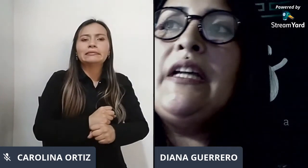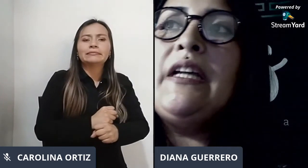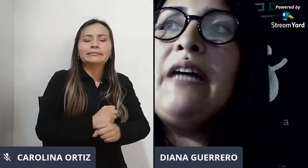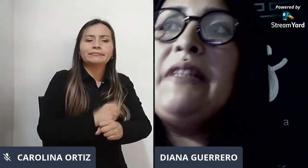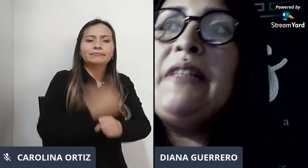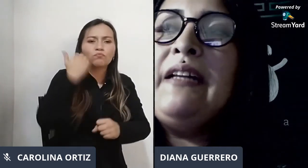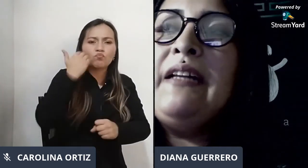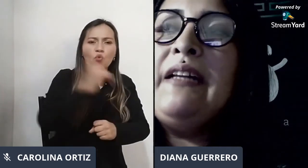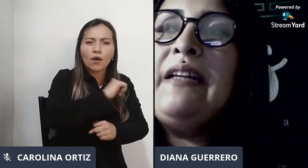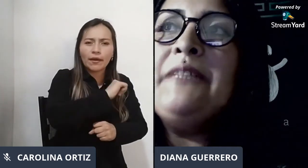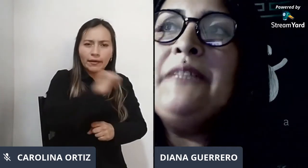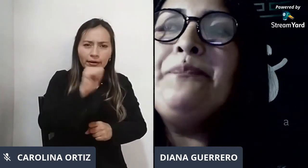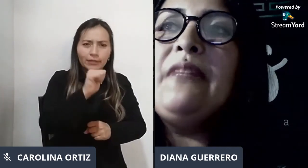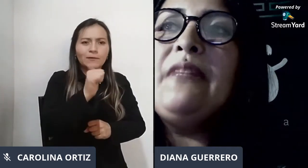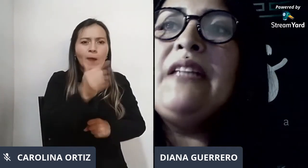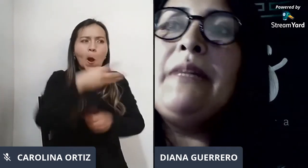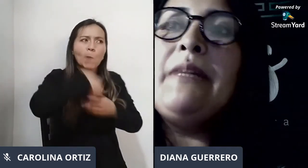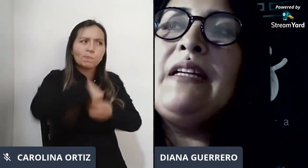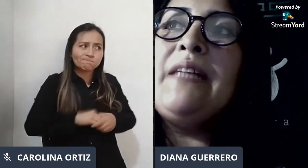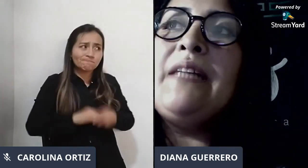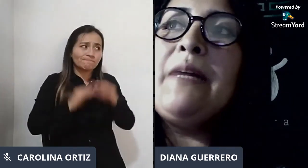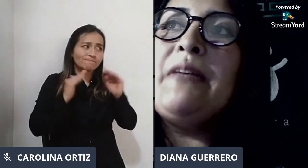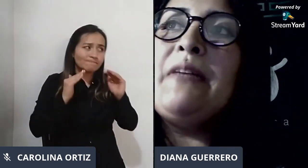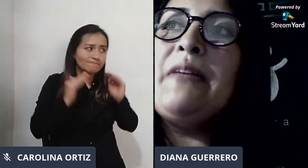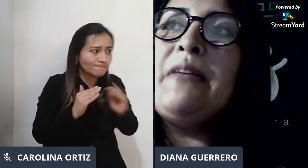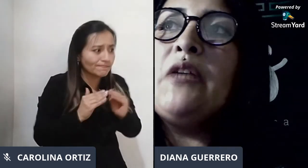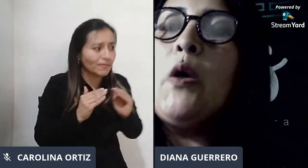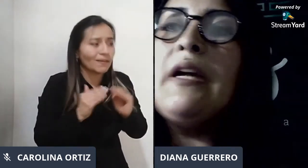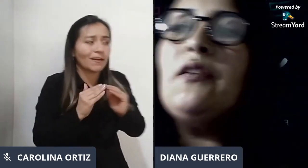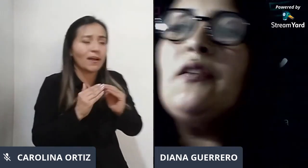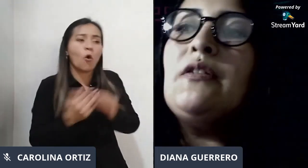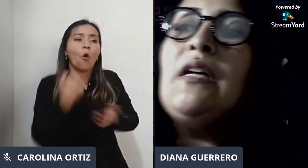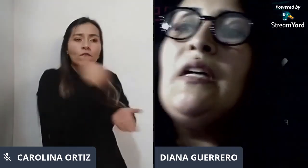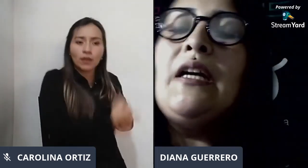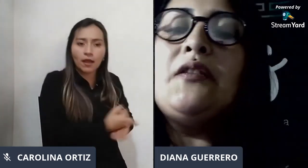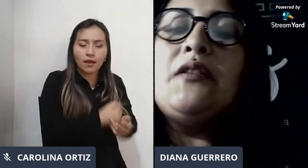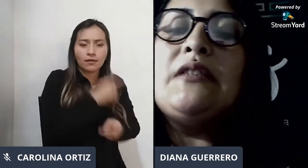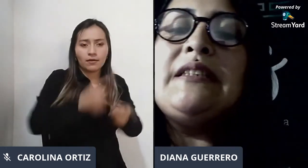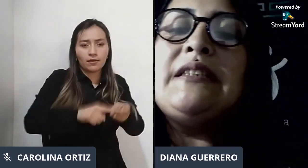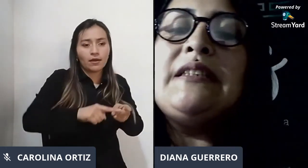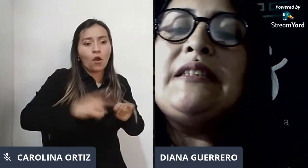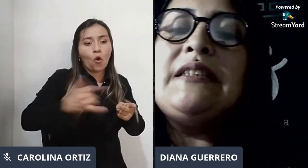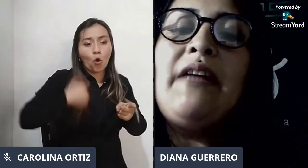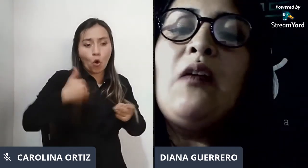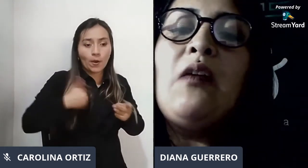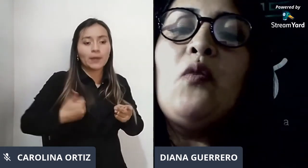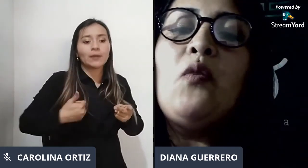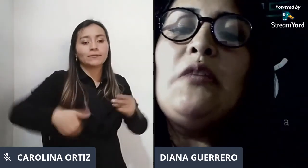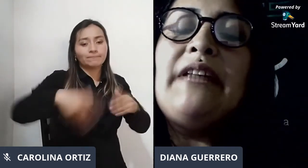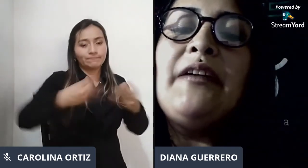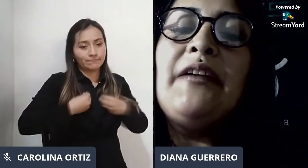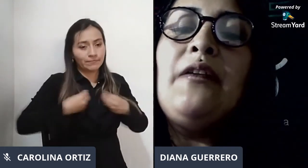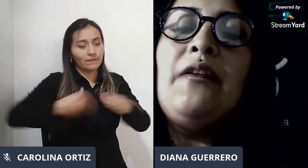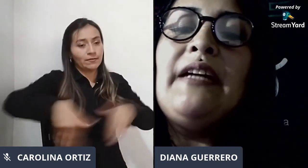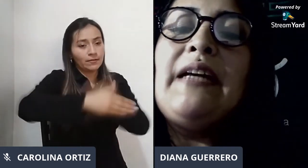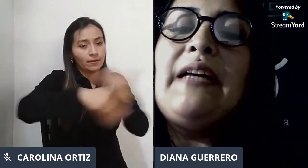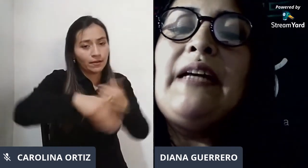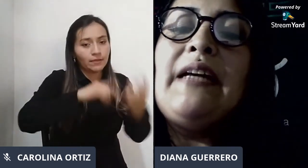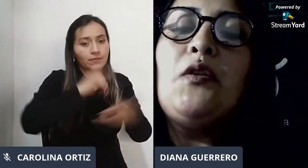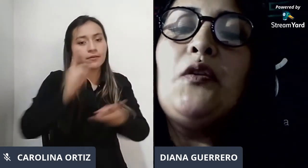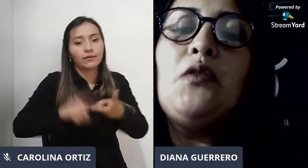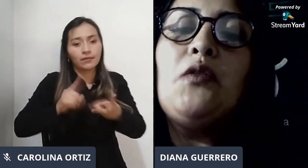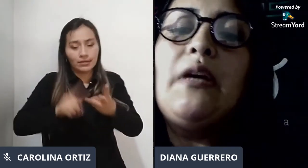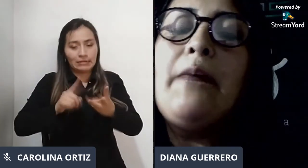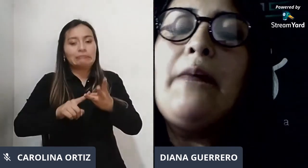chicos que habitan la calle y también en el tema de prevención en colegios. Entonces, ese es como el trabajo comunitario al que le